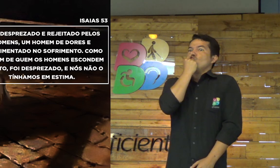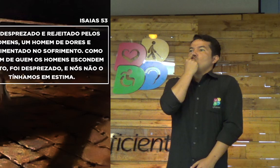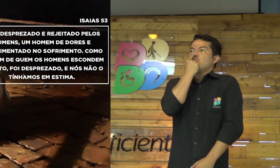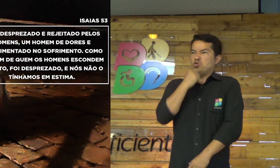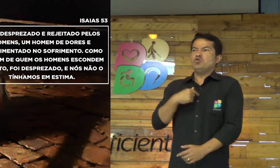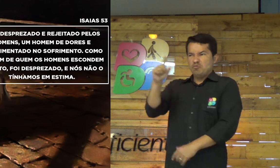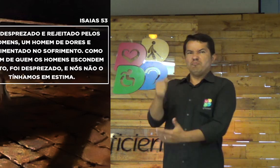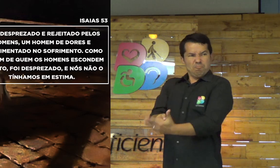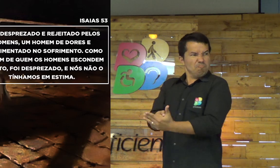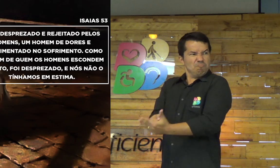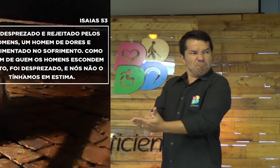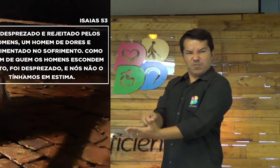medo.